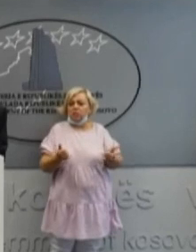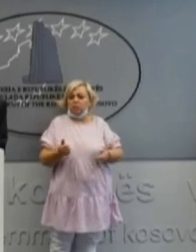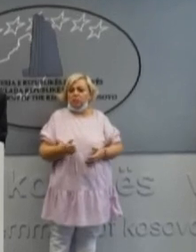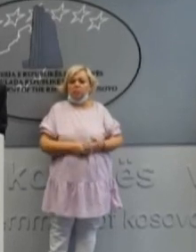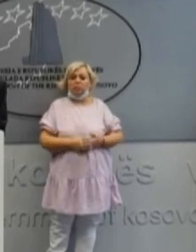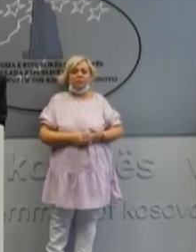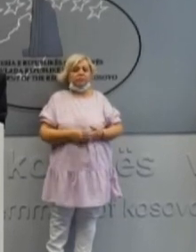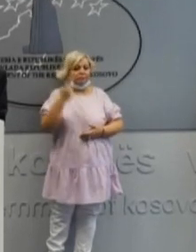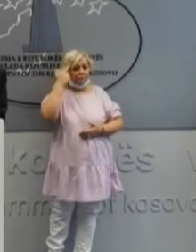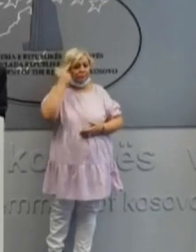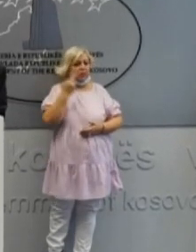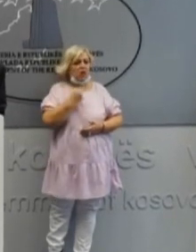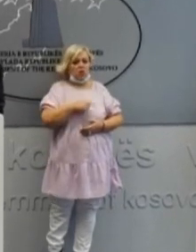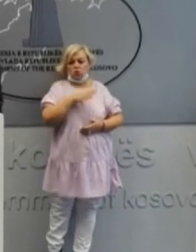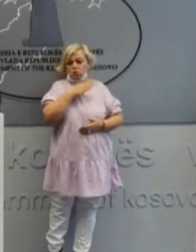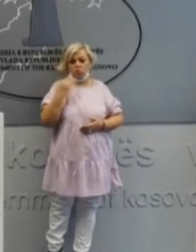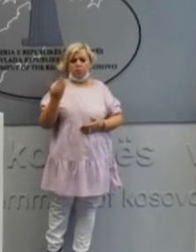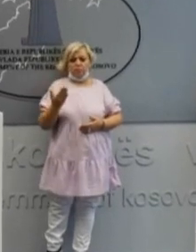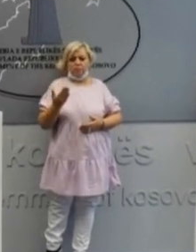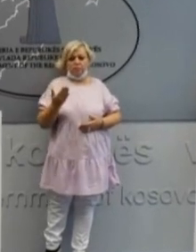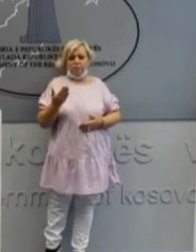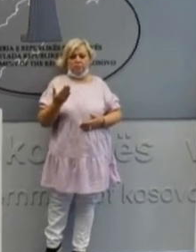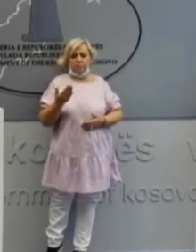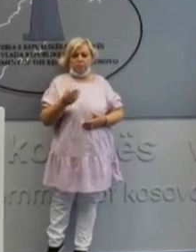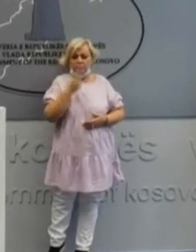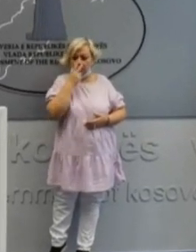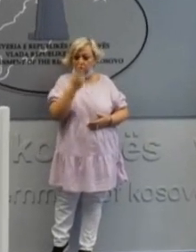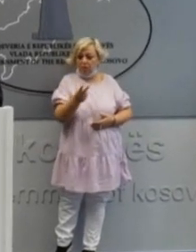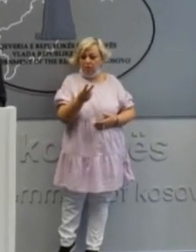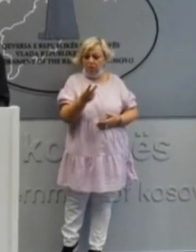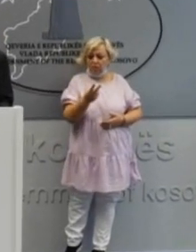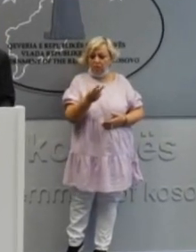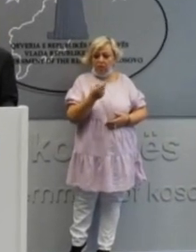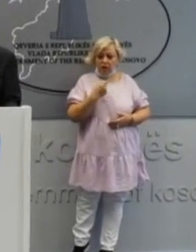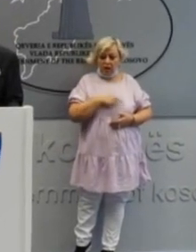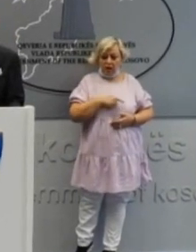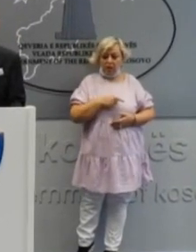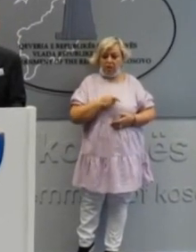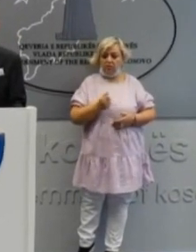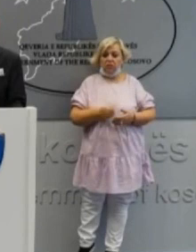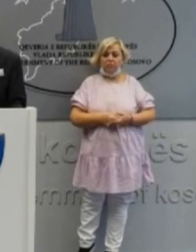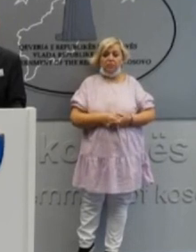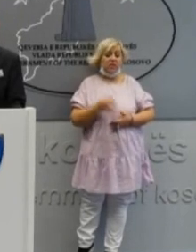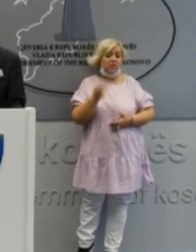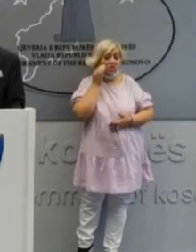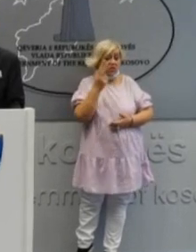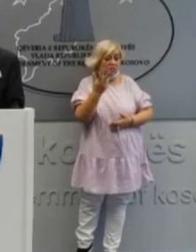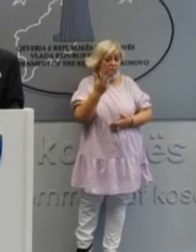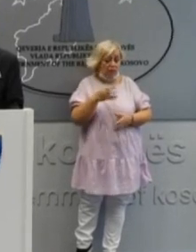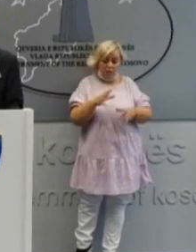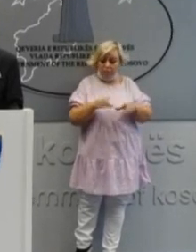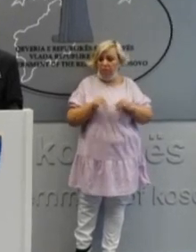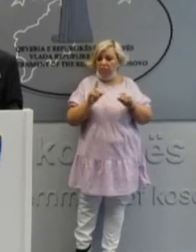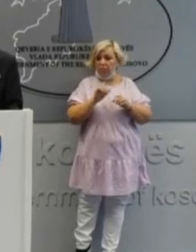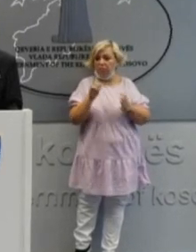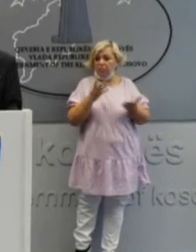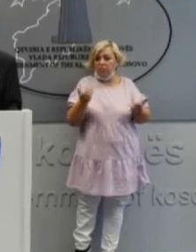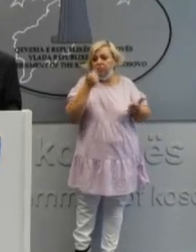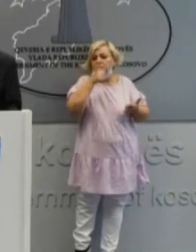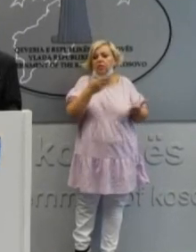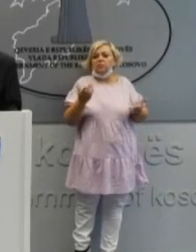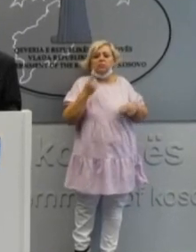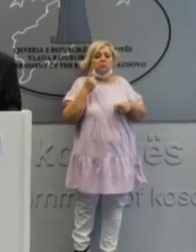që afati ankesave është 3 ditë? Do thonë a parashë kjo që ankesat që bëhen gjatë këtyre 3 ditëve nuk merren parasysh apo